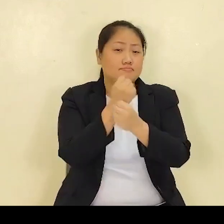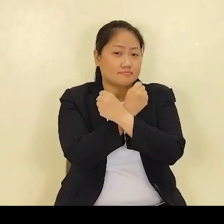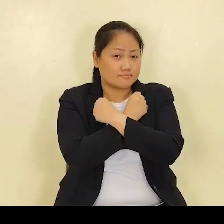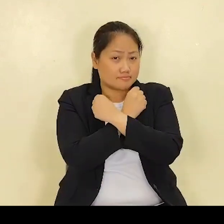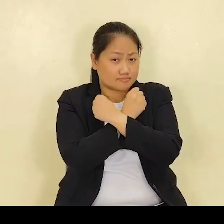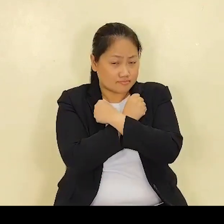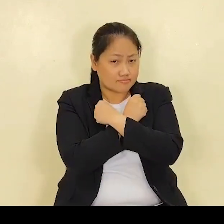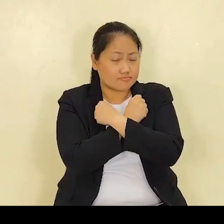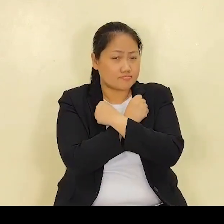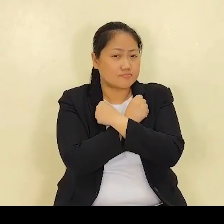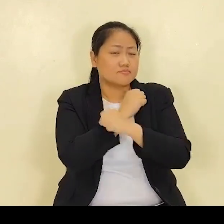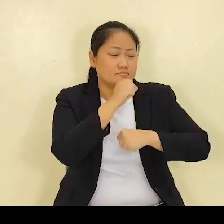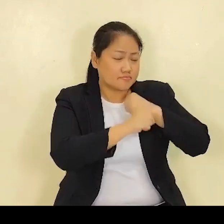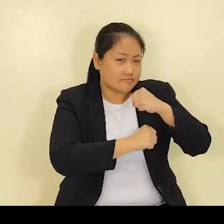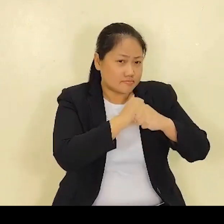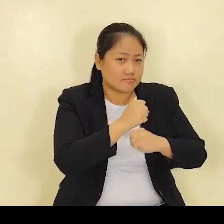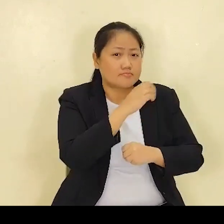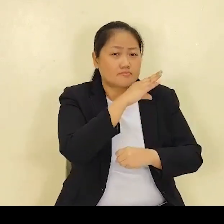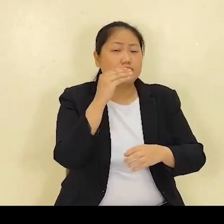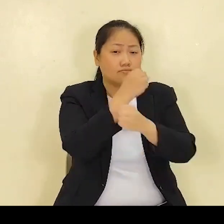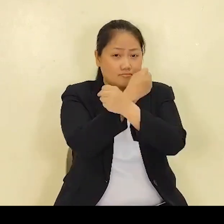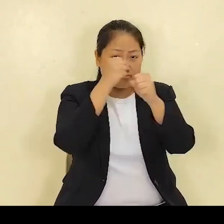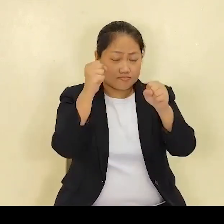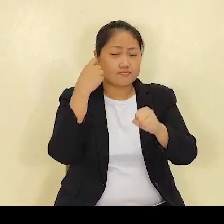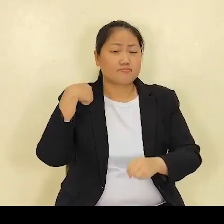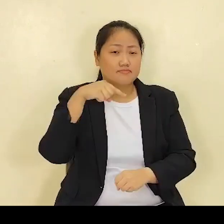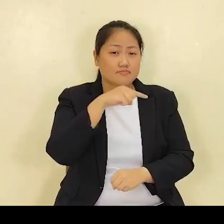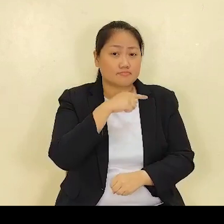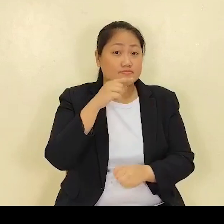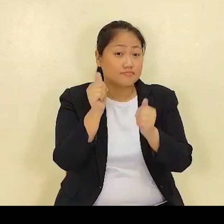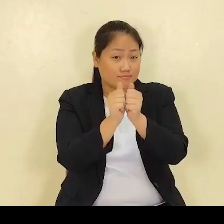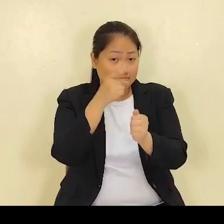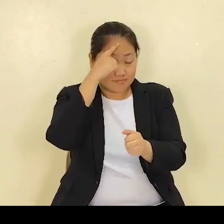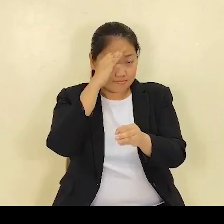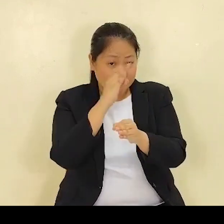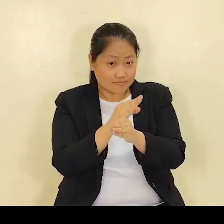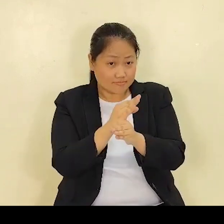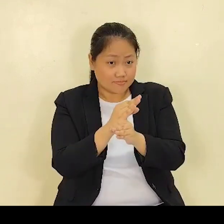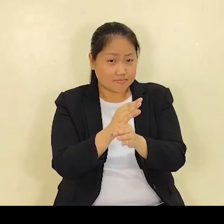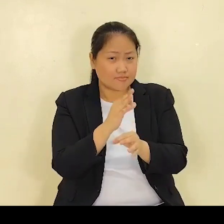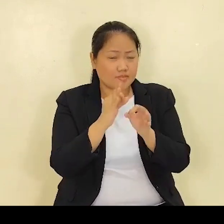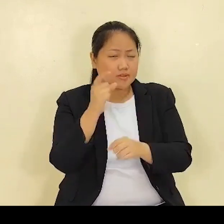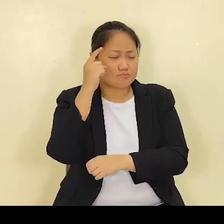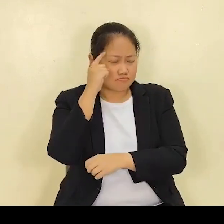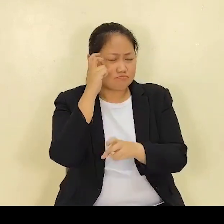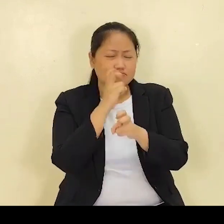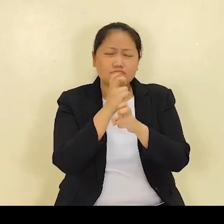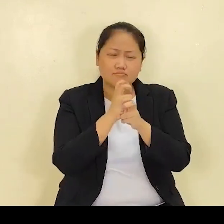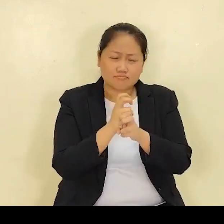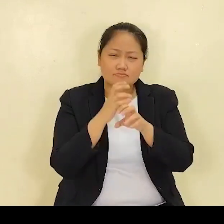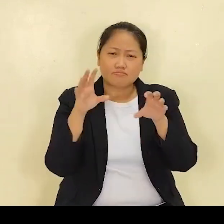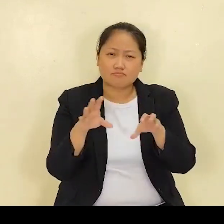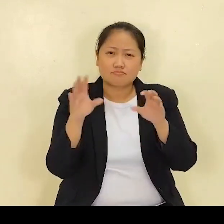nagmamahal, naghirap at nagligtas sa atin. Kapanalig, kung iisipin, mahirap talagang